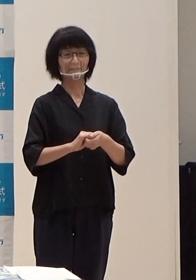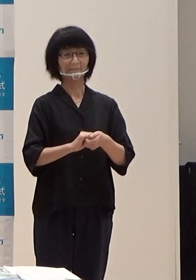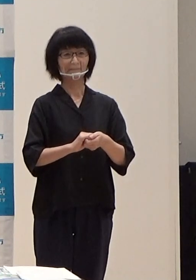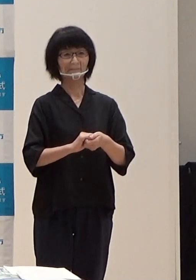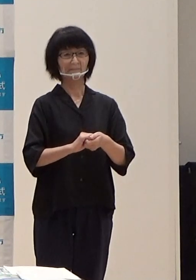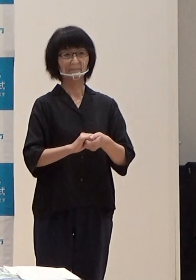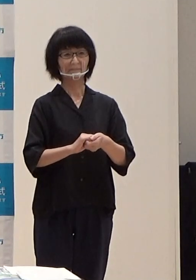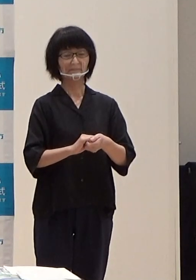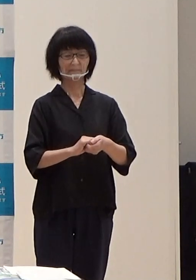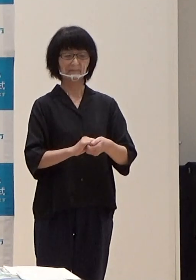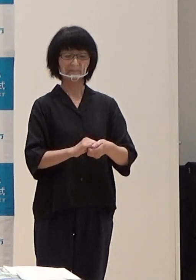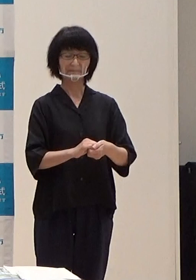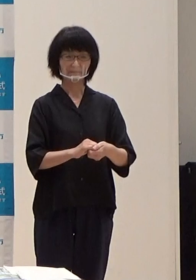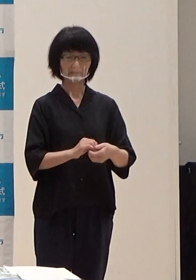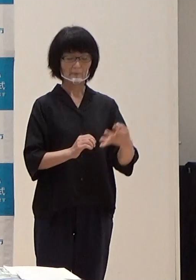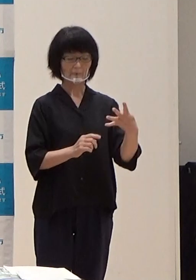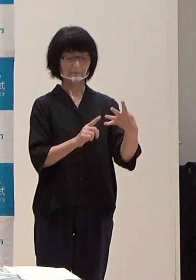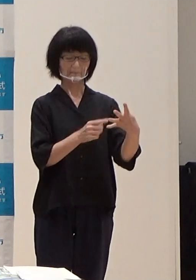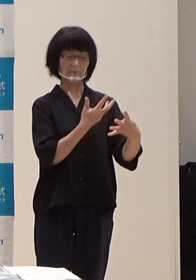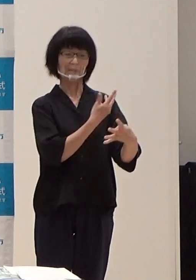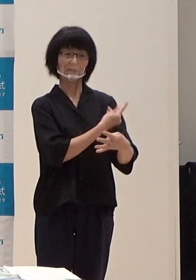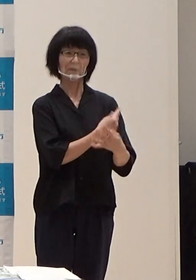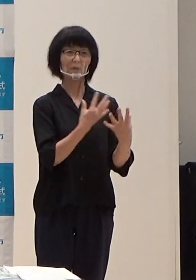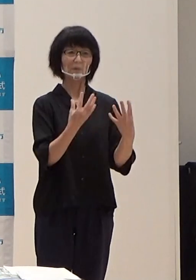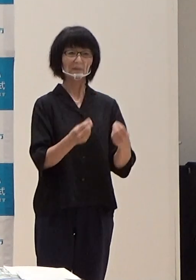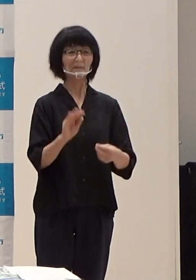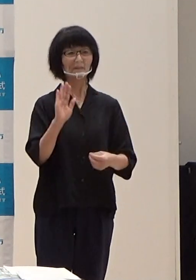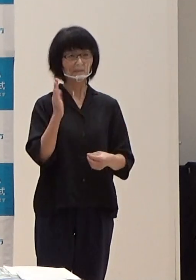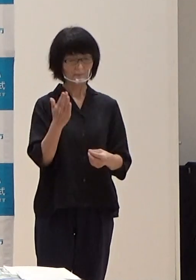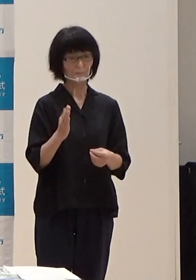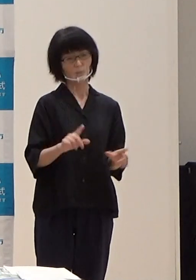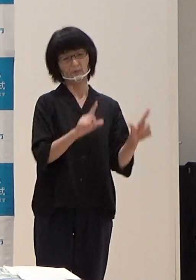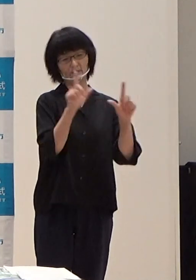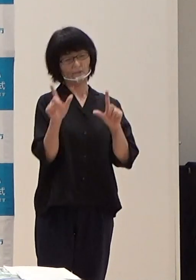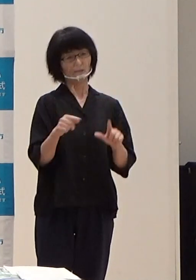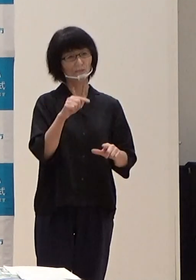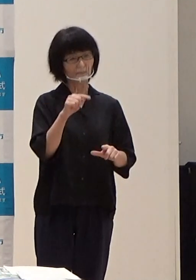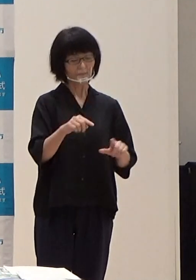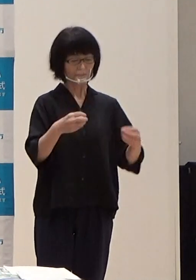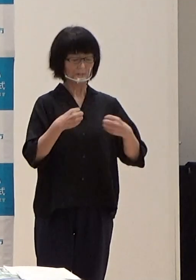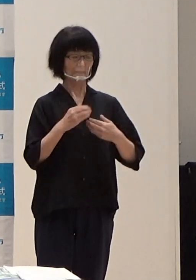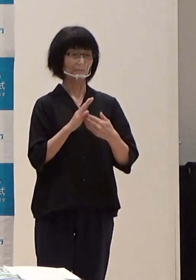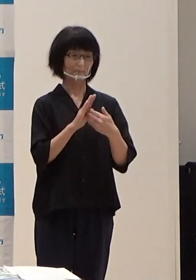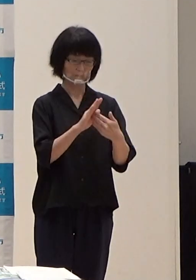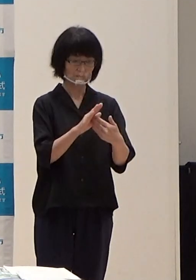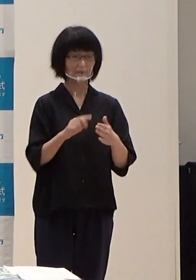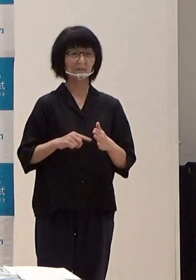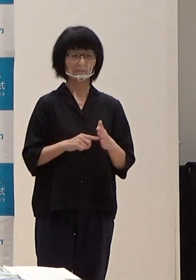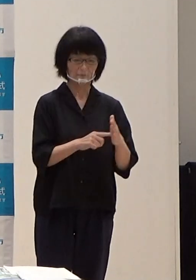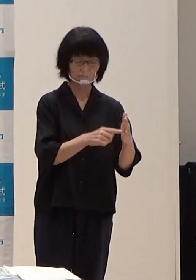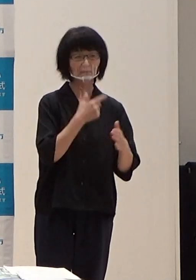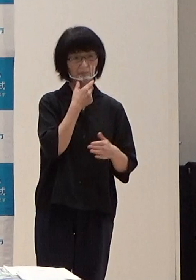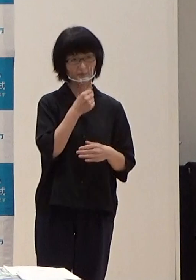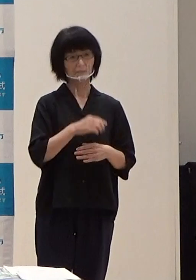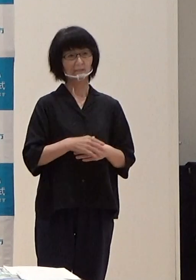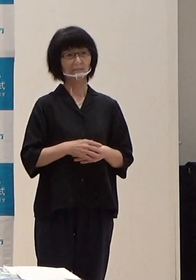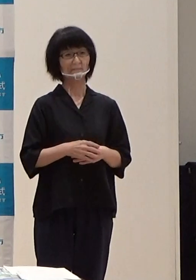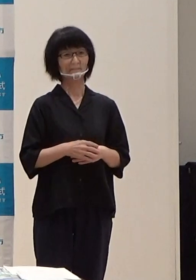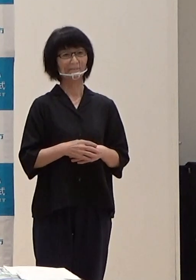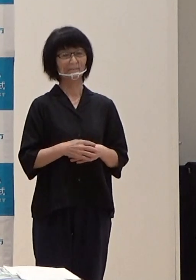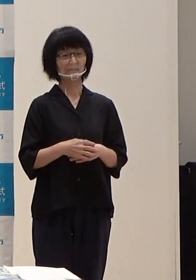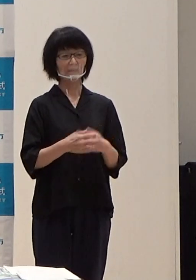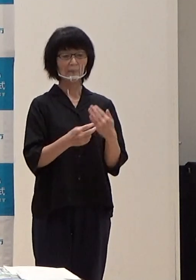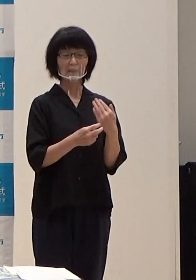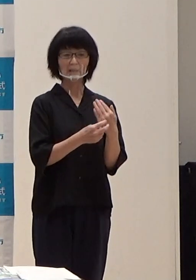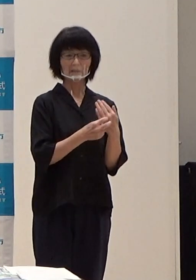接種の回数にかかわらず注意深く生活いただきたいということでございます。それから医療機